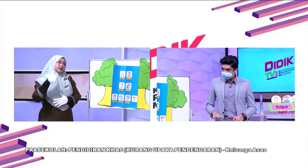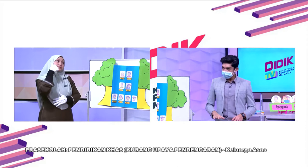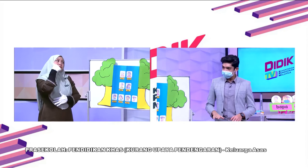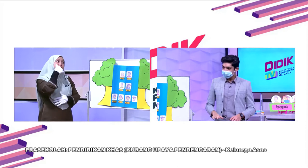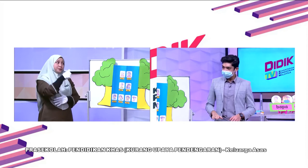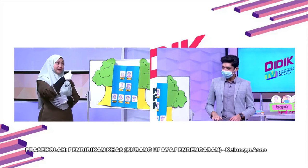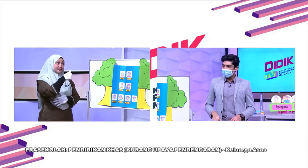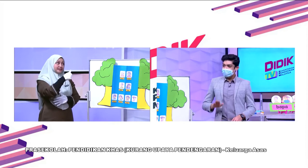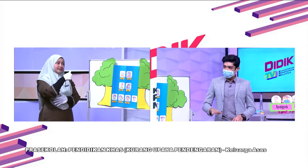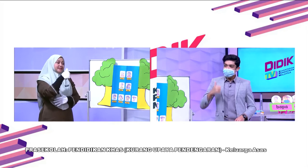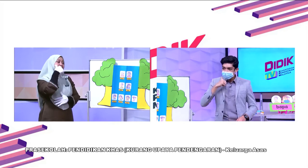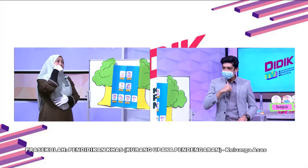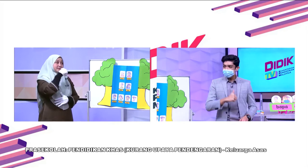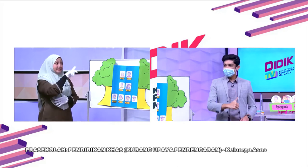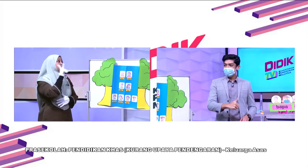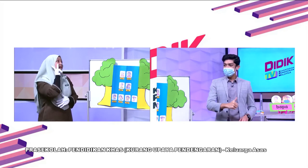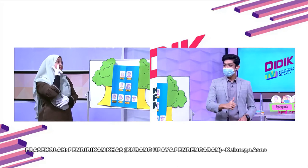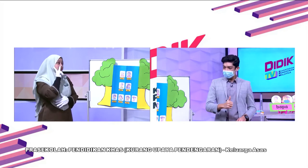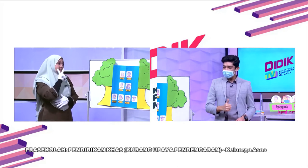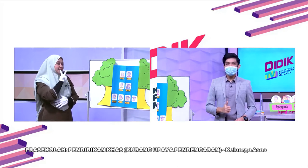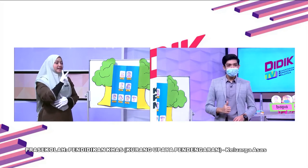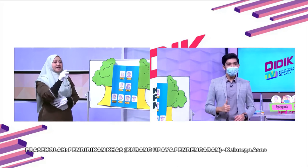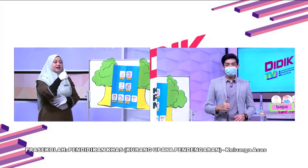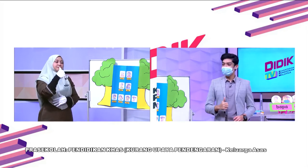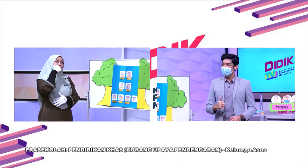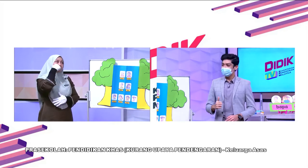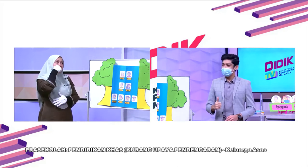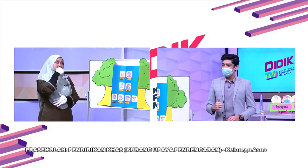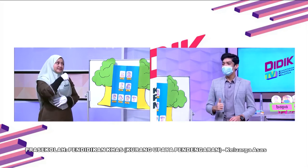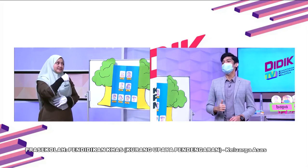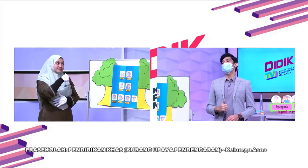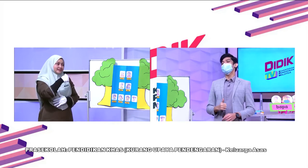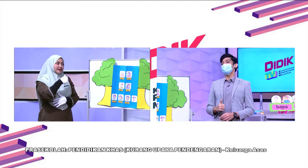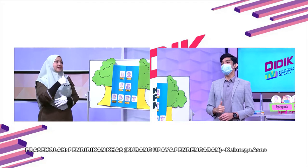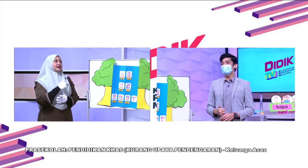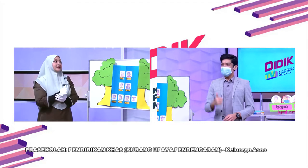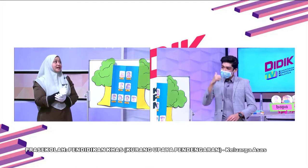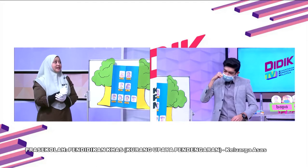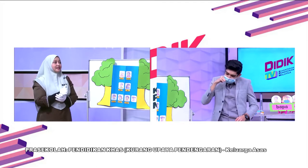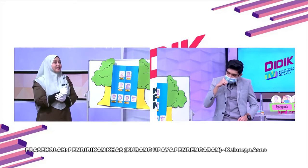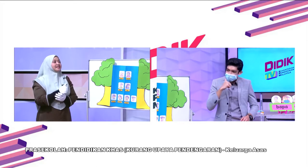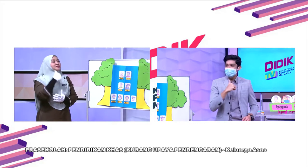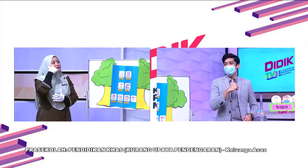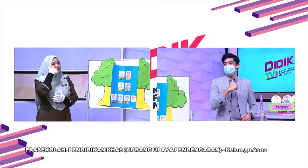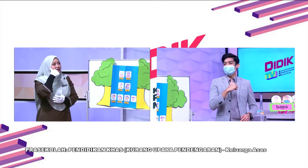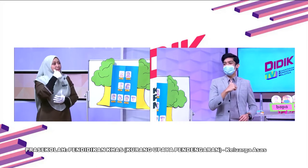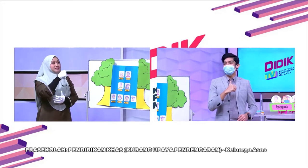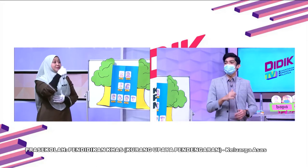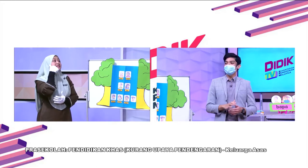perempuan adik perempuan jika kakak malah perempuan Oke di keturunsn juga enak masa belas